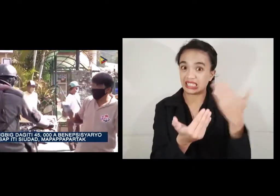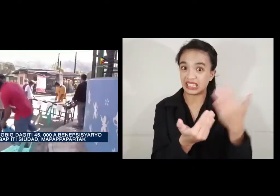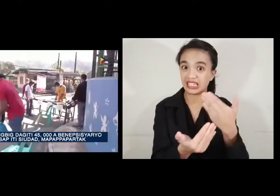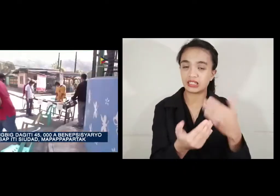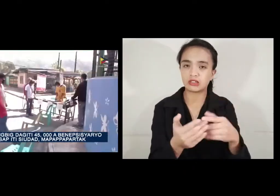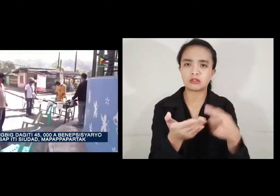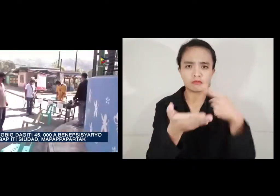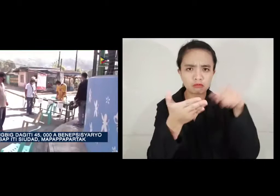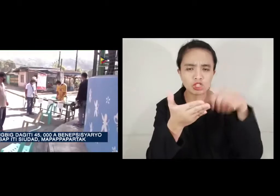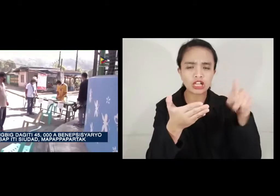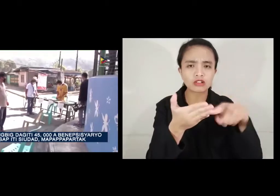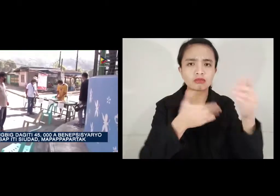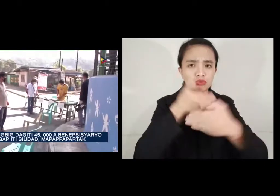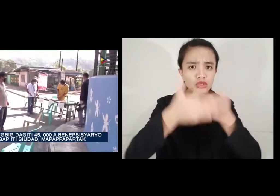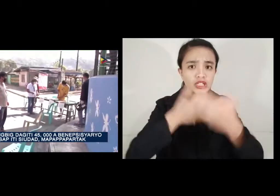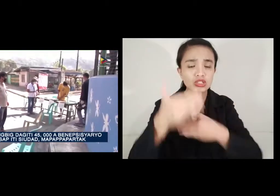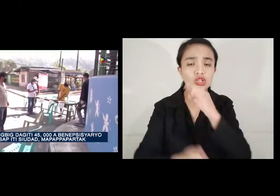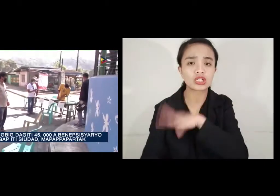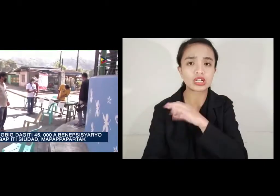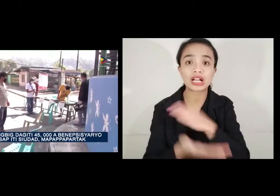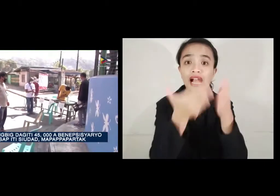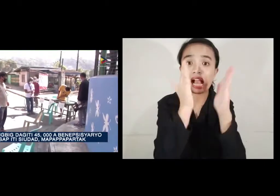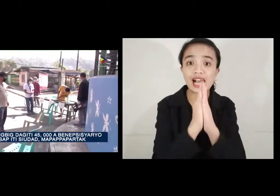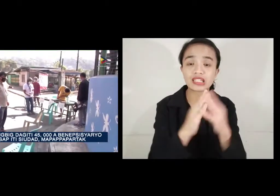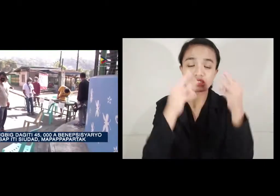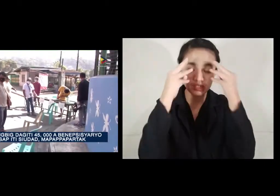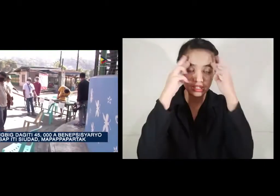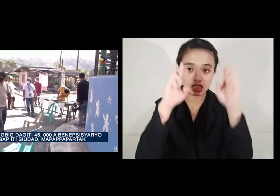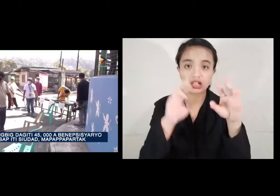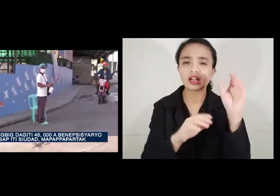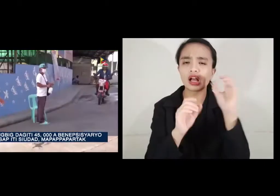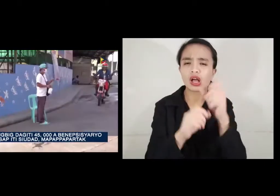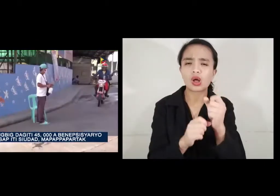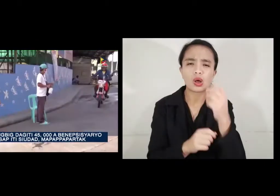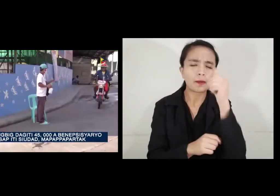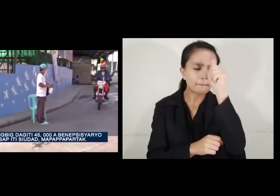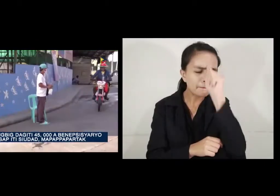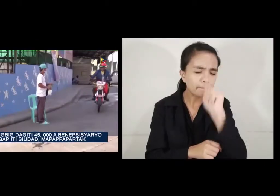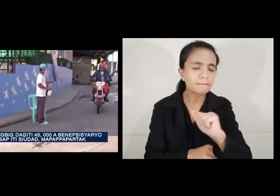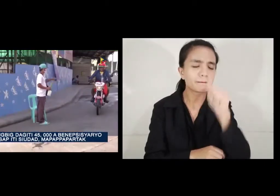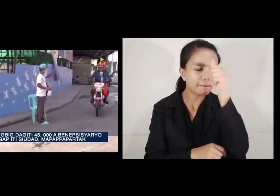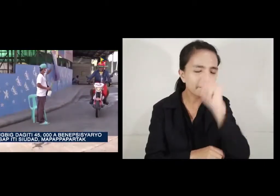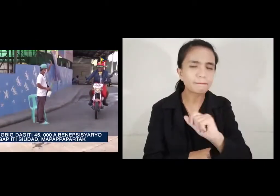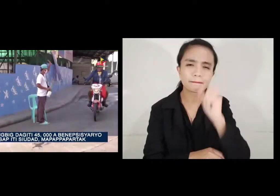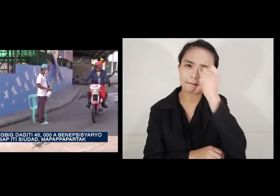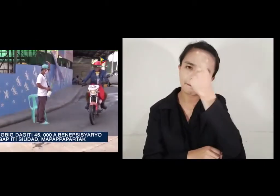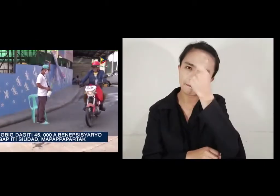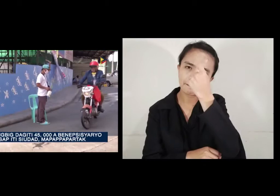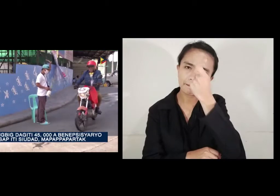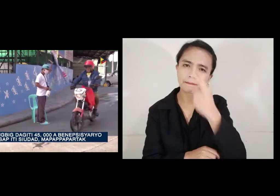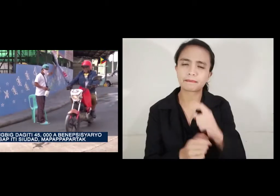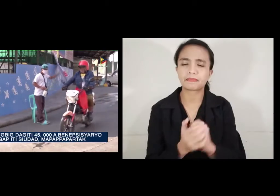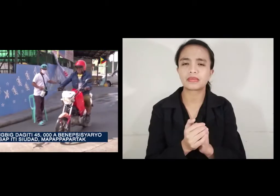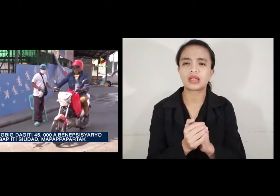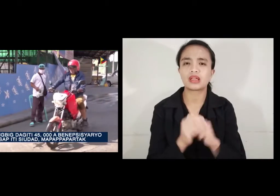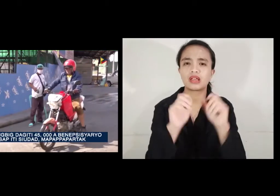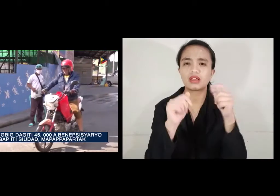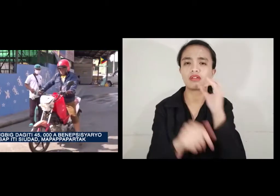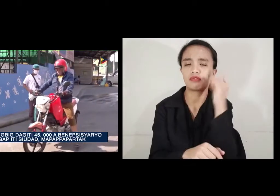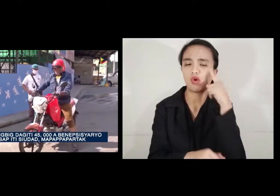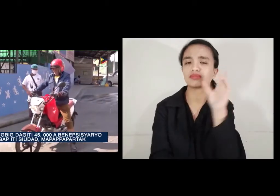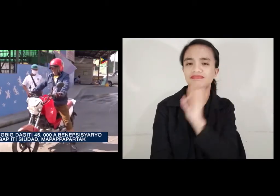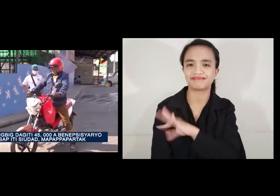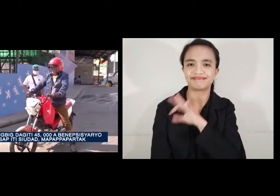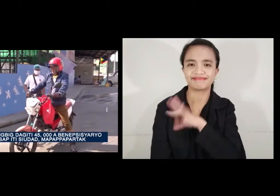ti screening procedures para kadagiti benepisaryo, idawdawat ti mayor ti panakaawat ken pasensya dagiti maseknan iti